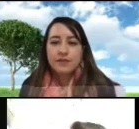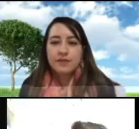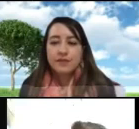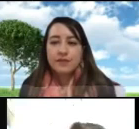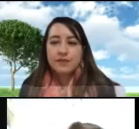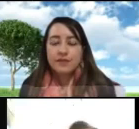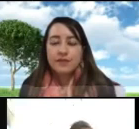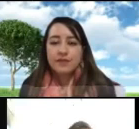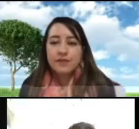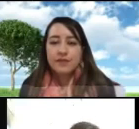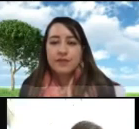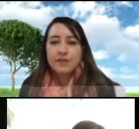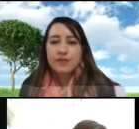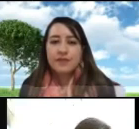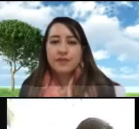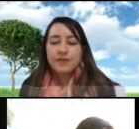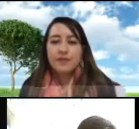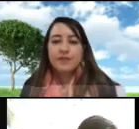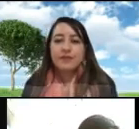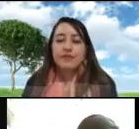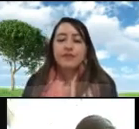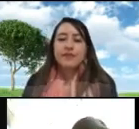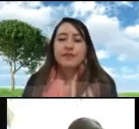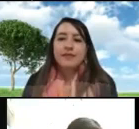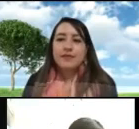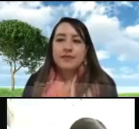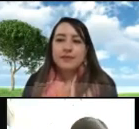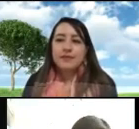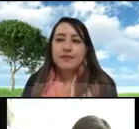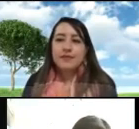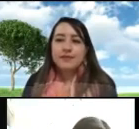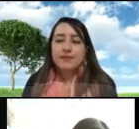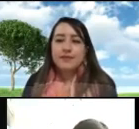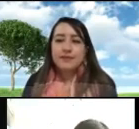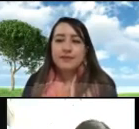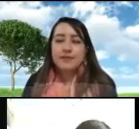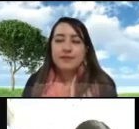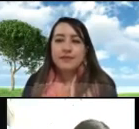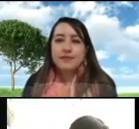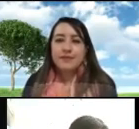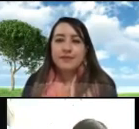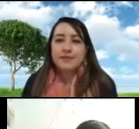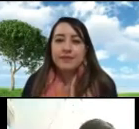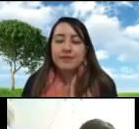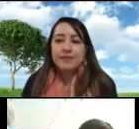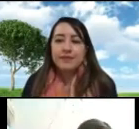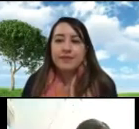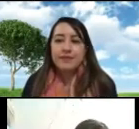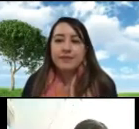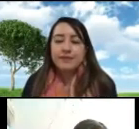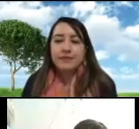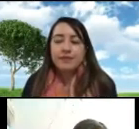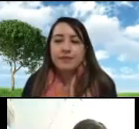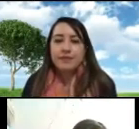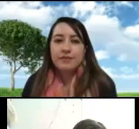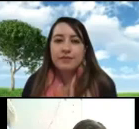La respuesta correcta es arrecifes de coral y bosque. 34 de los participantes la tuvieron correcta. Y